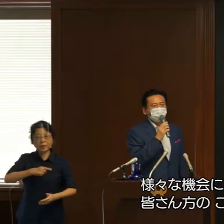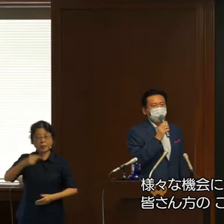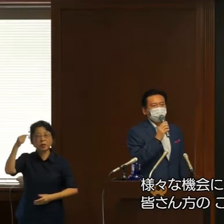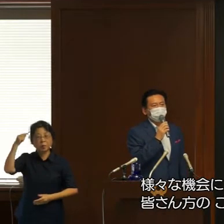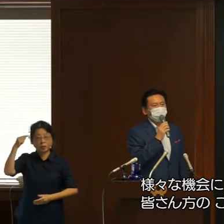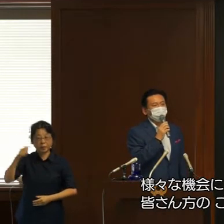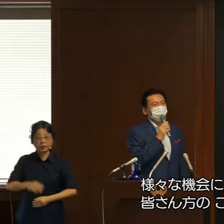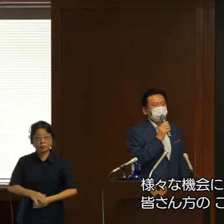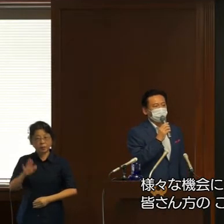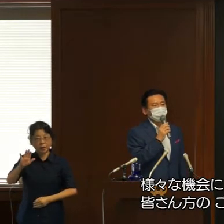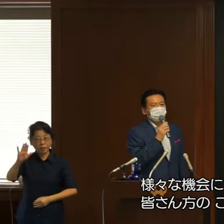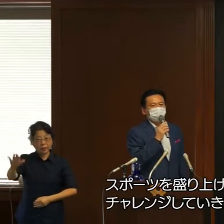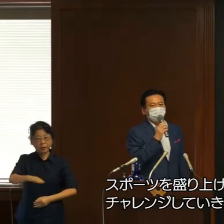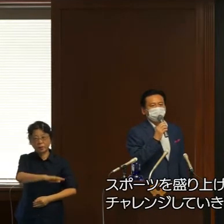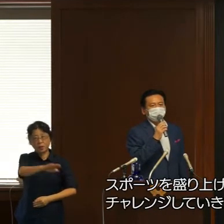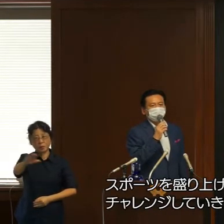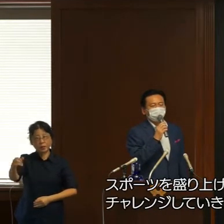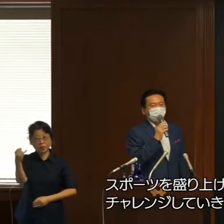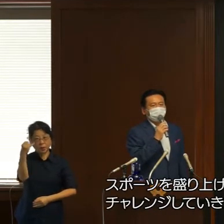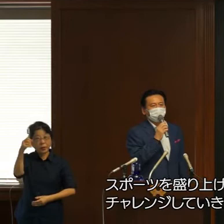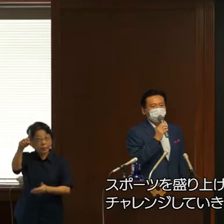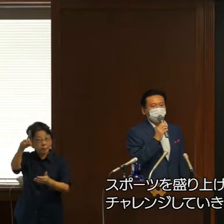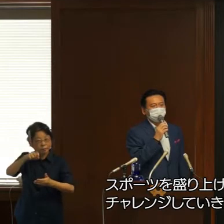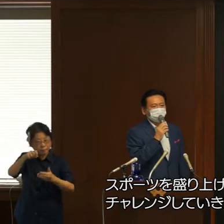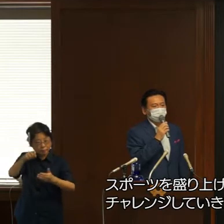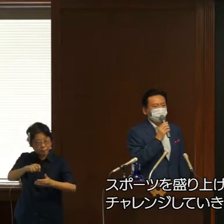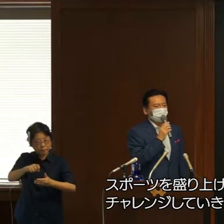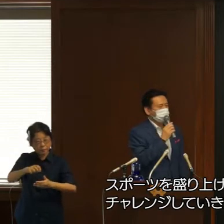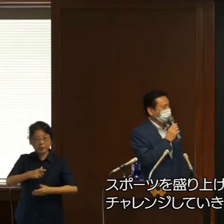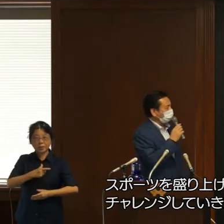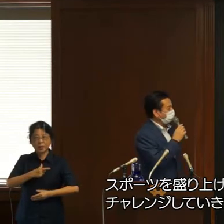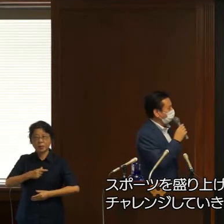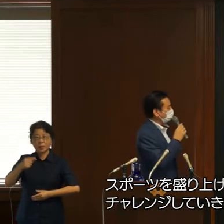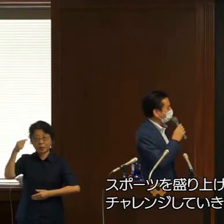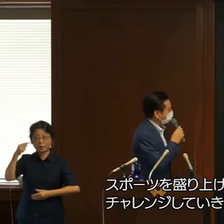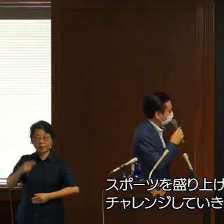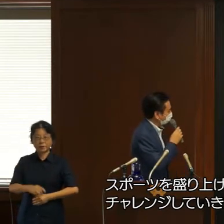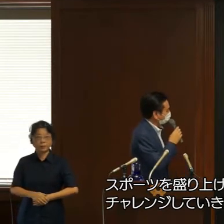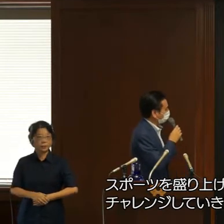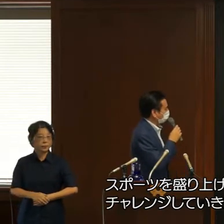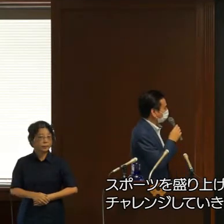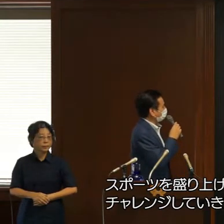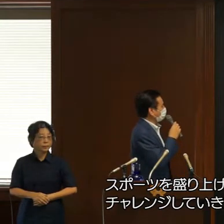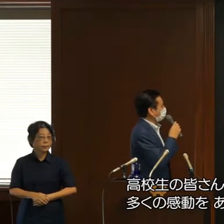のご意見を踏まえながらこのスポーツを盛り上げていくということについて、チャ